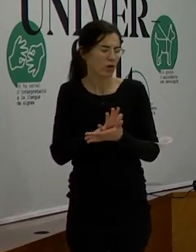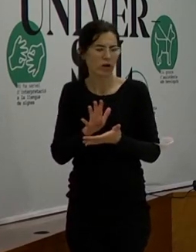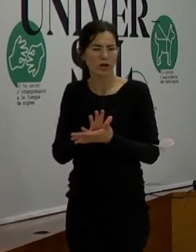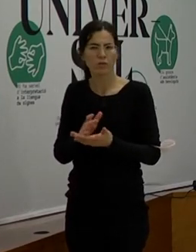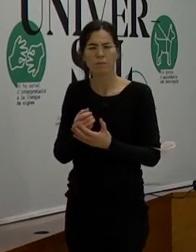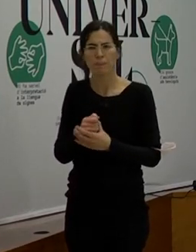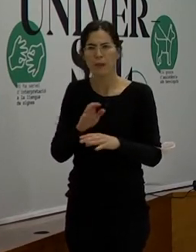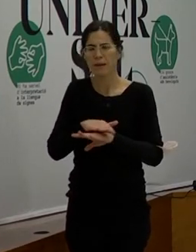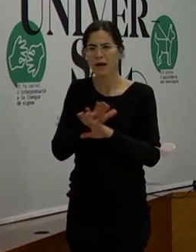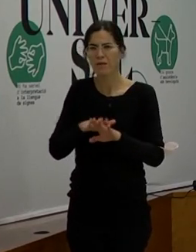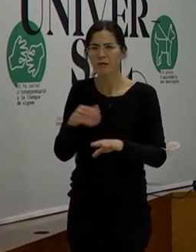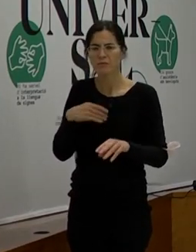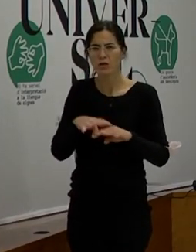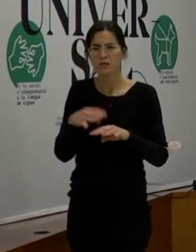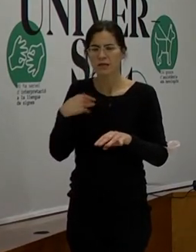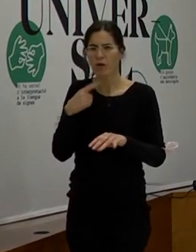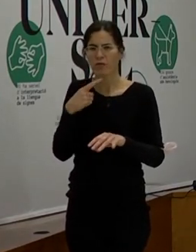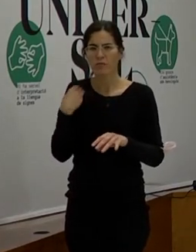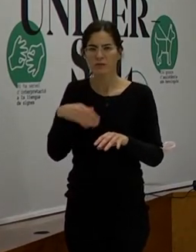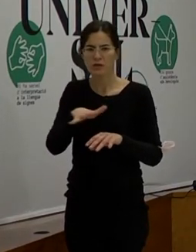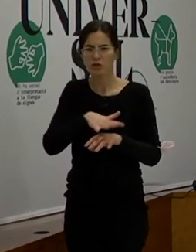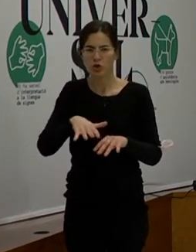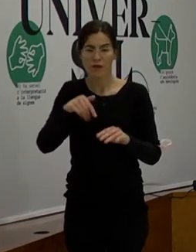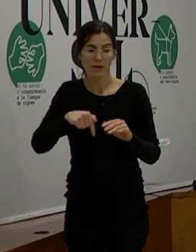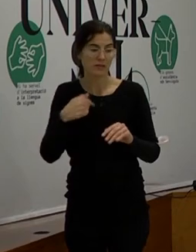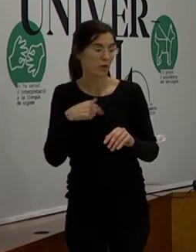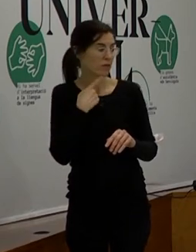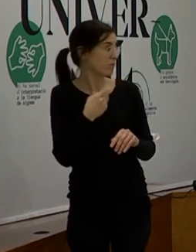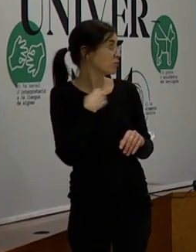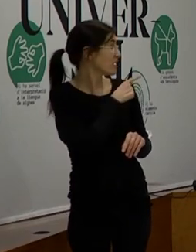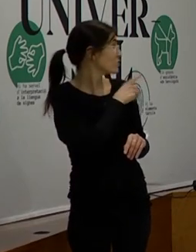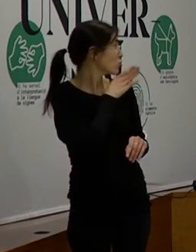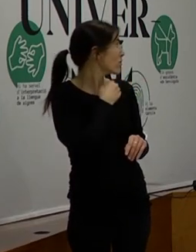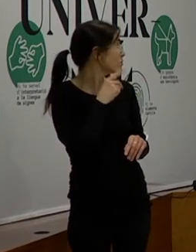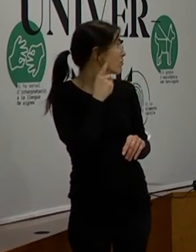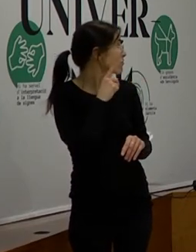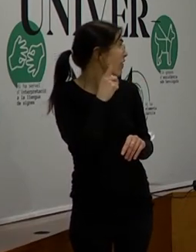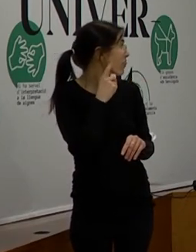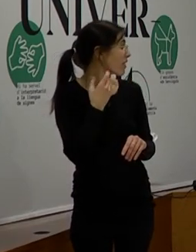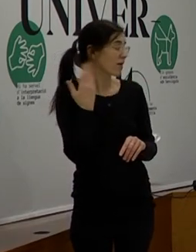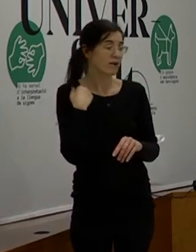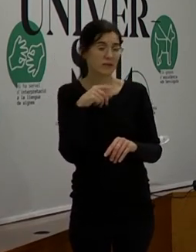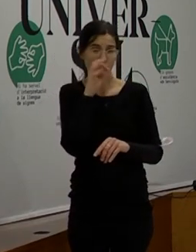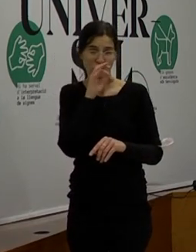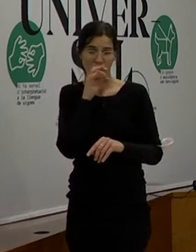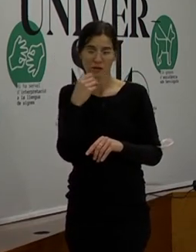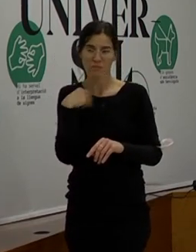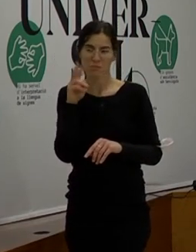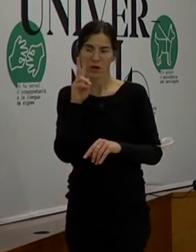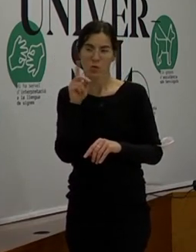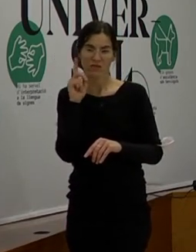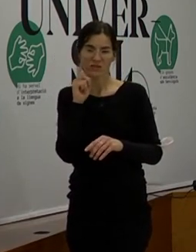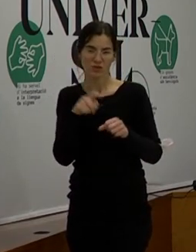vale. La reixa, ja ho hem dit, la zona de l'abast. Bé, això és França, frontera amb Puigcerdà. Fixeu-vos els